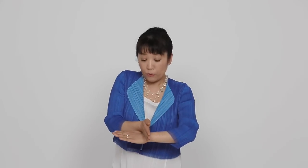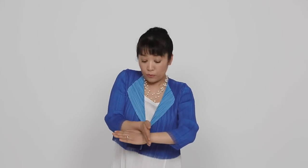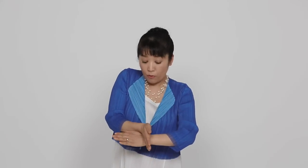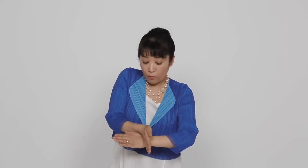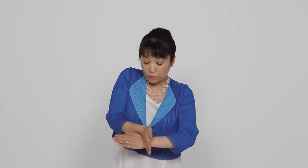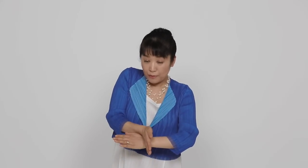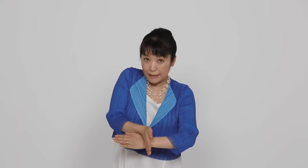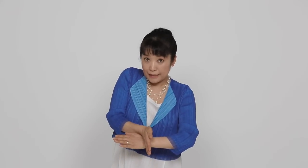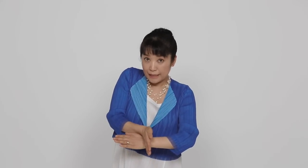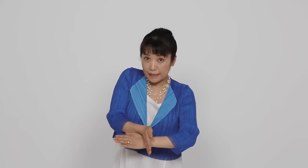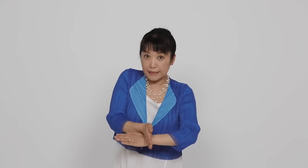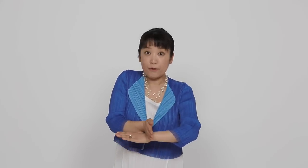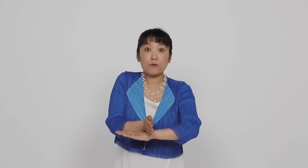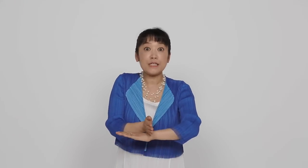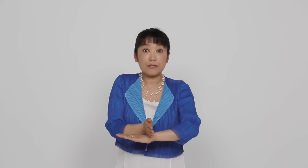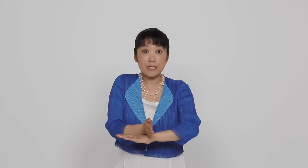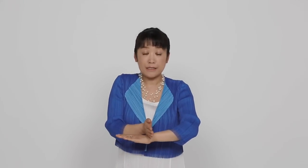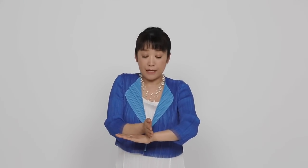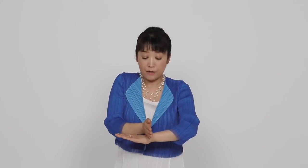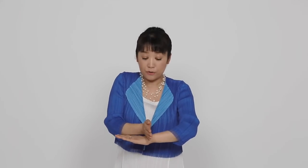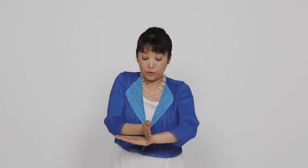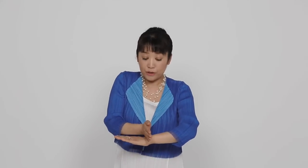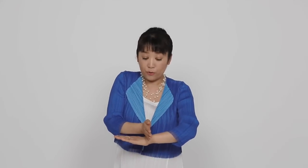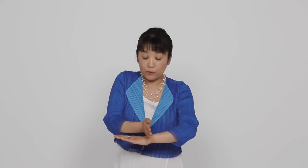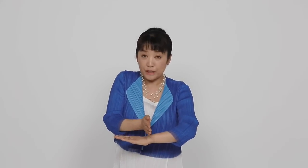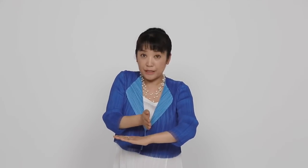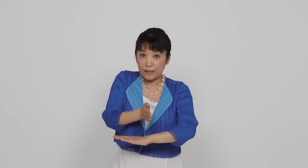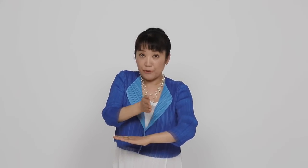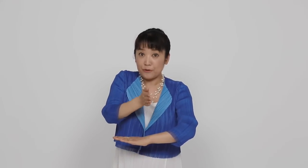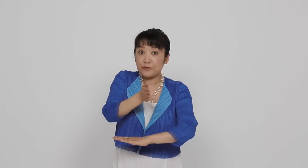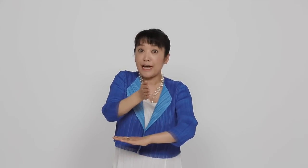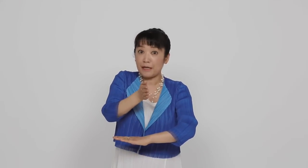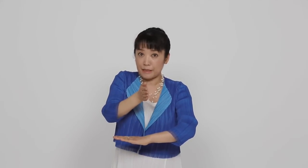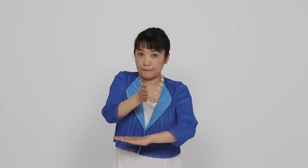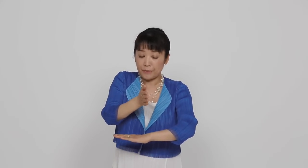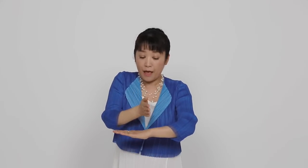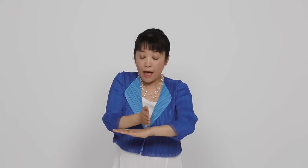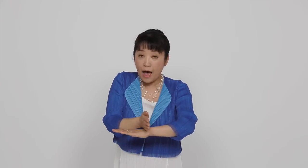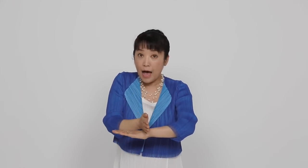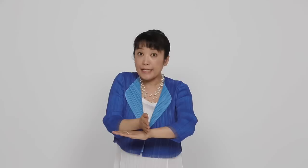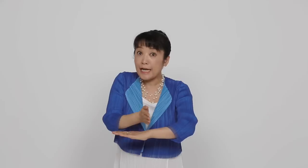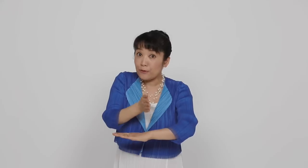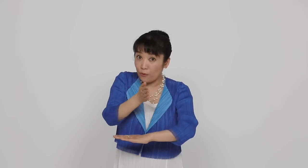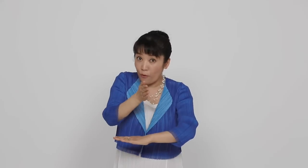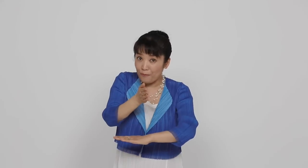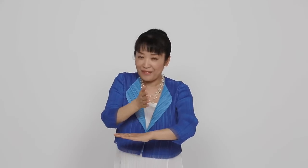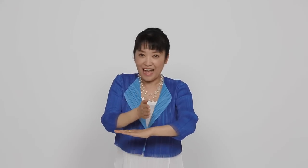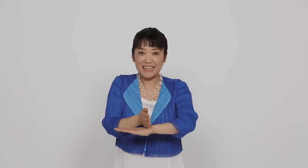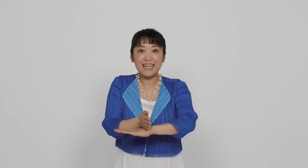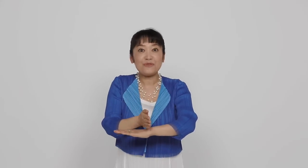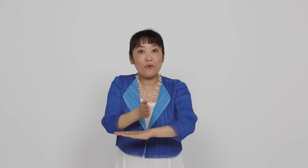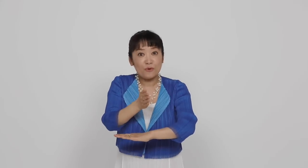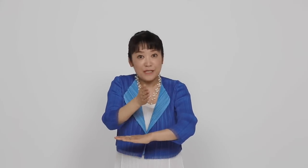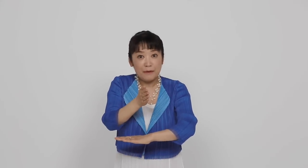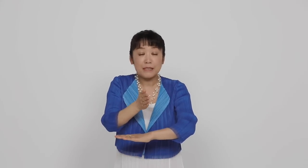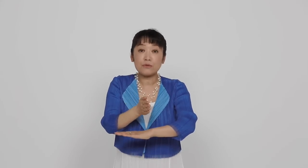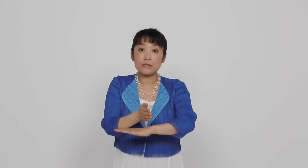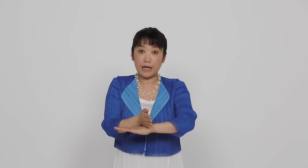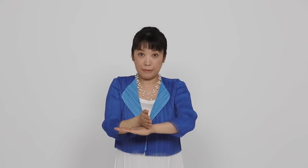の上に利き手を乗せてください。そしてこの利き手をゆっくり上げます。ありがとう、ありがとうございますと使います